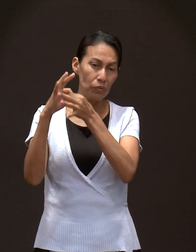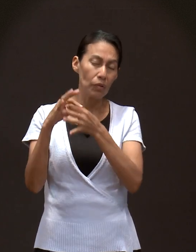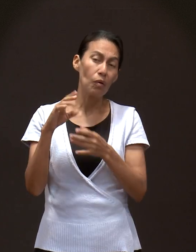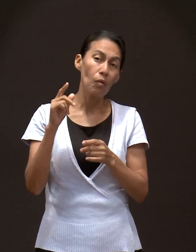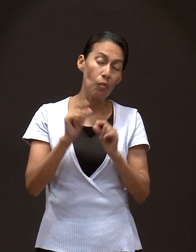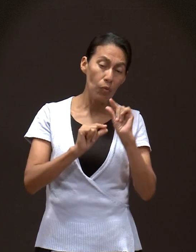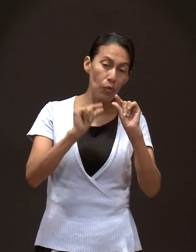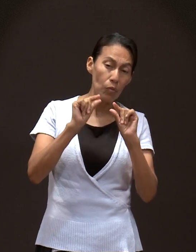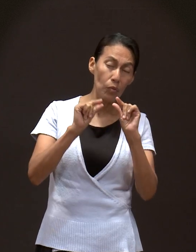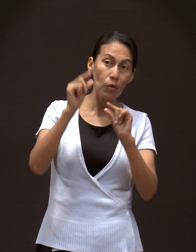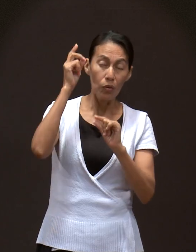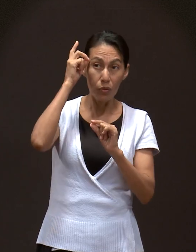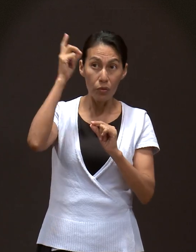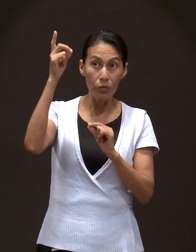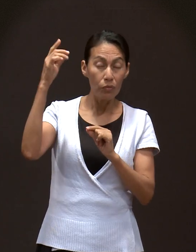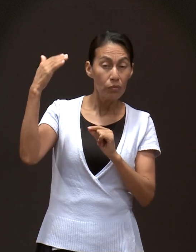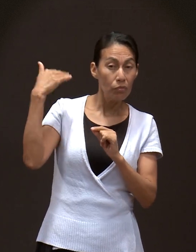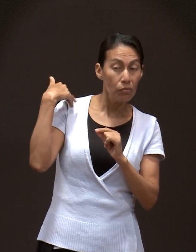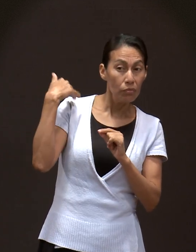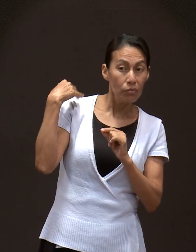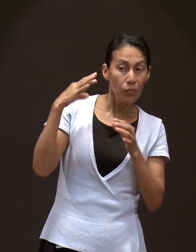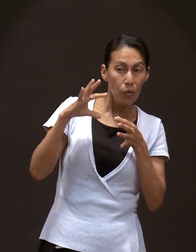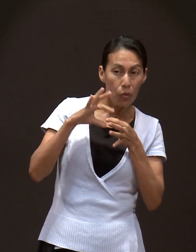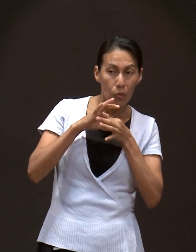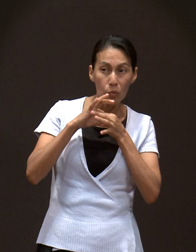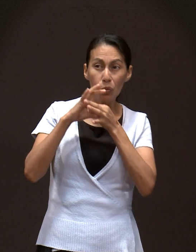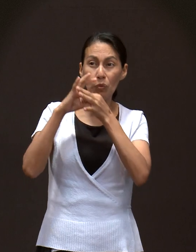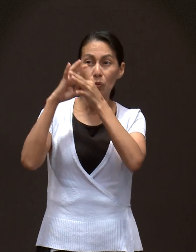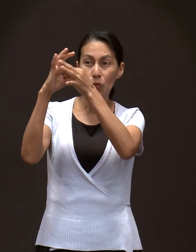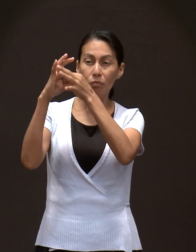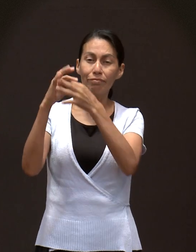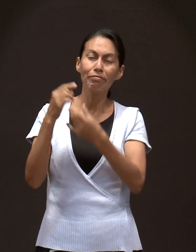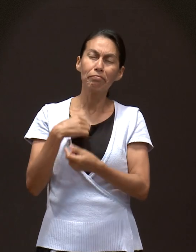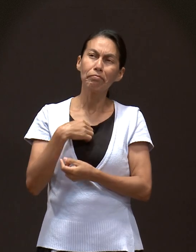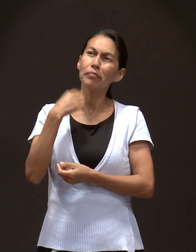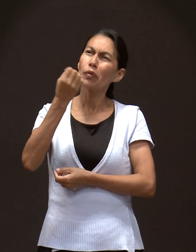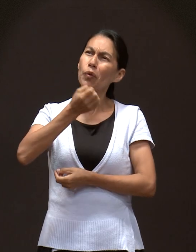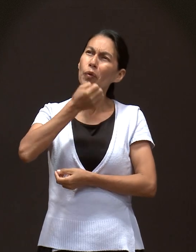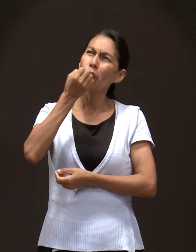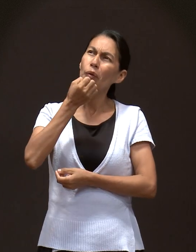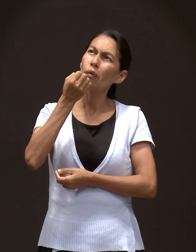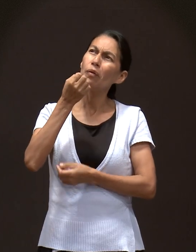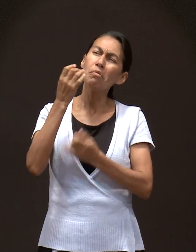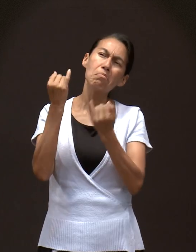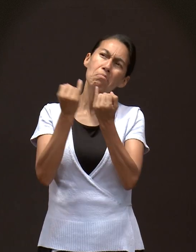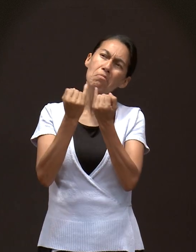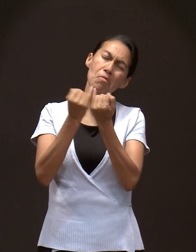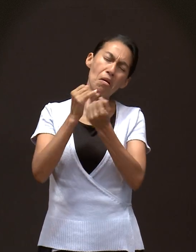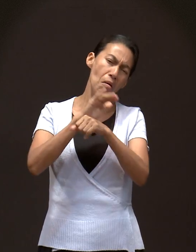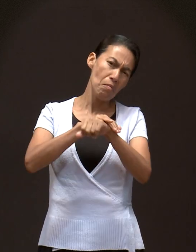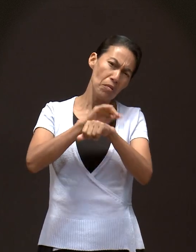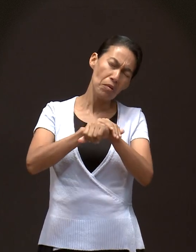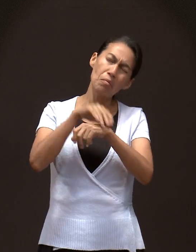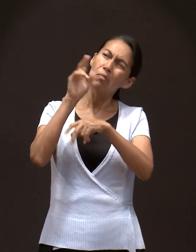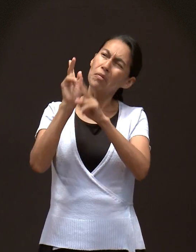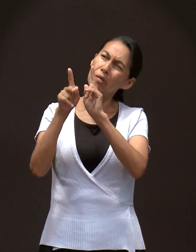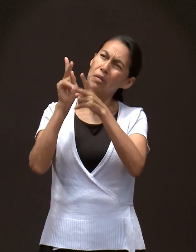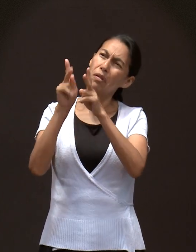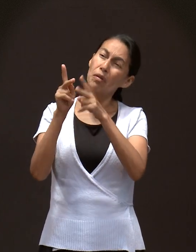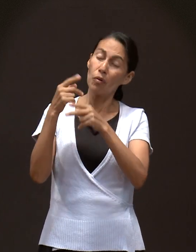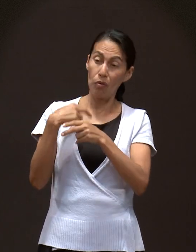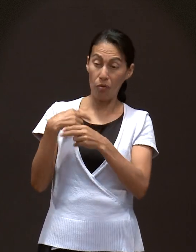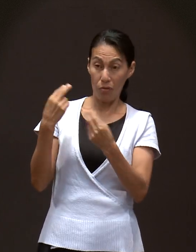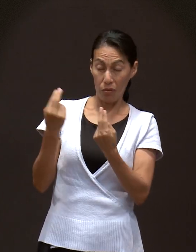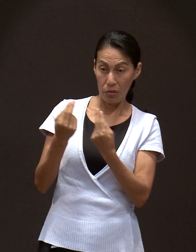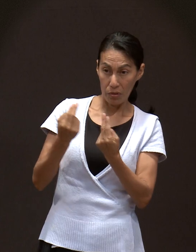para tener una relación un poco más cercana con Él. Y bueno, la oración es acercarme a Dios como un amigo y contarle